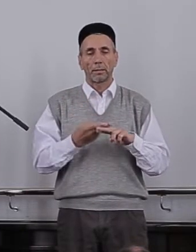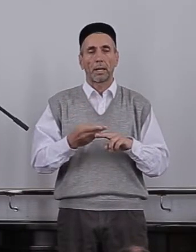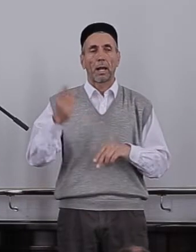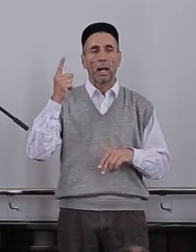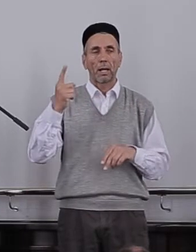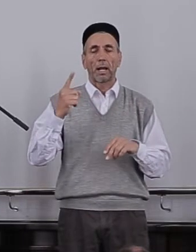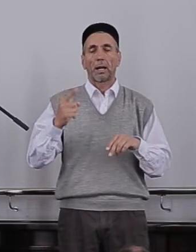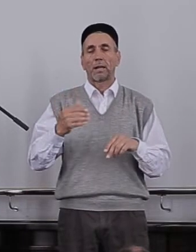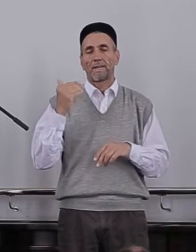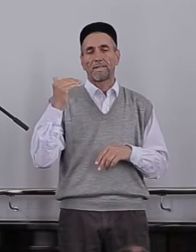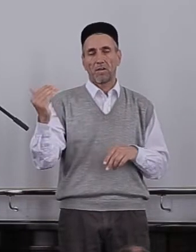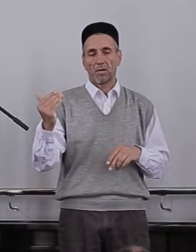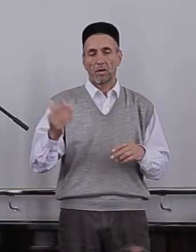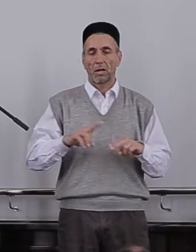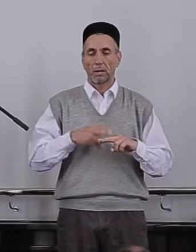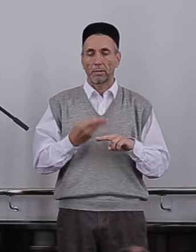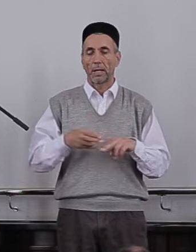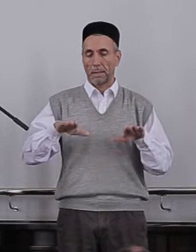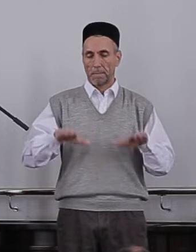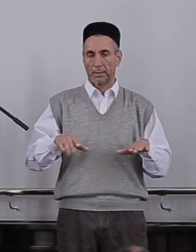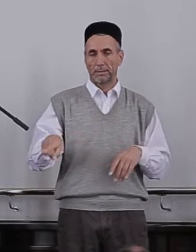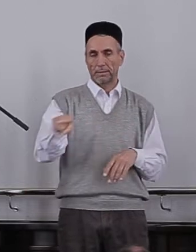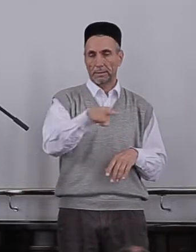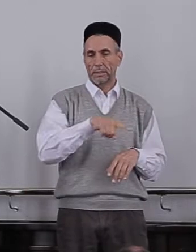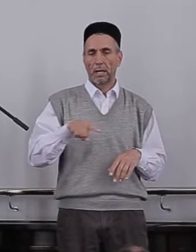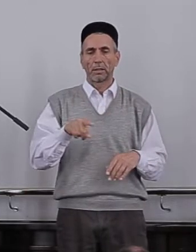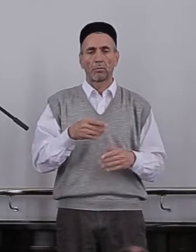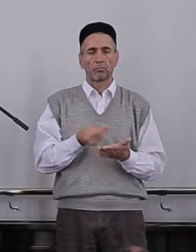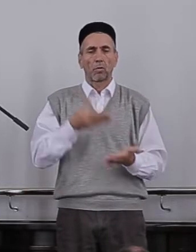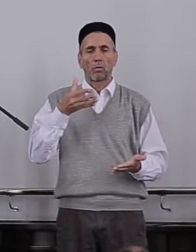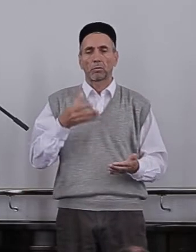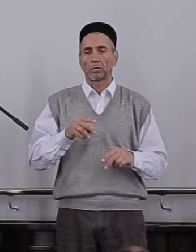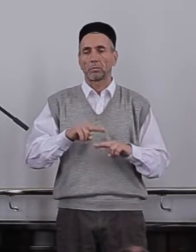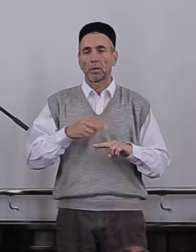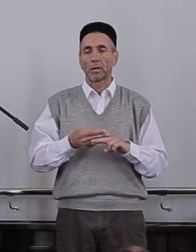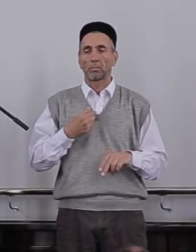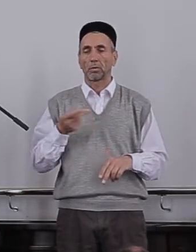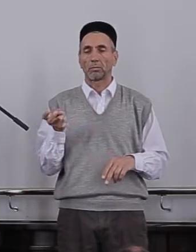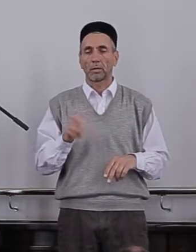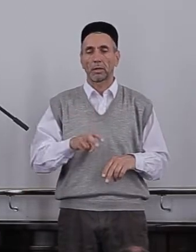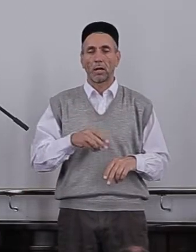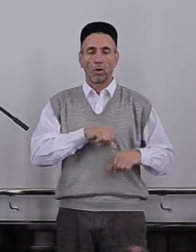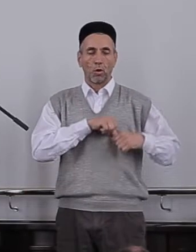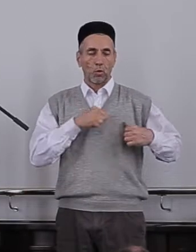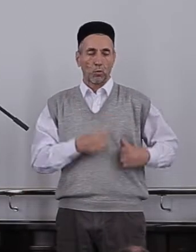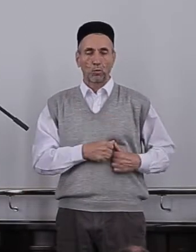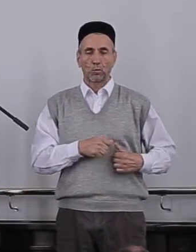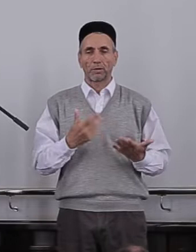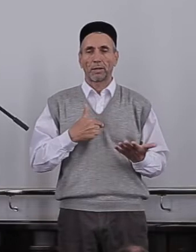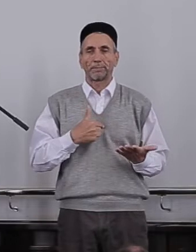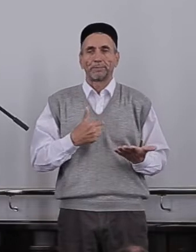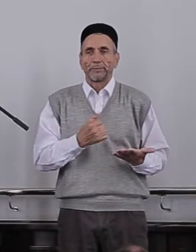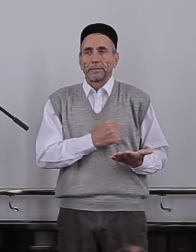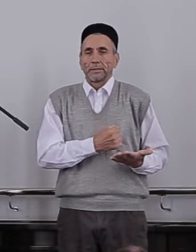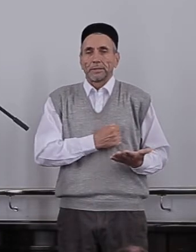Allah Teala'nın ki. Yani bir oran, izge oran. Yani bu biz bunda biz küngülleri fıtetlerine tarifat